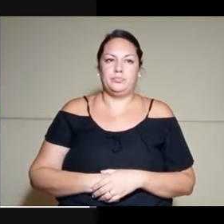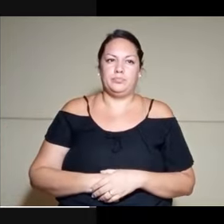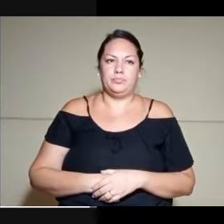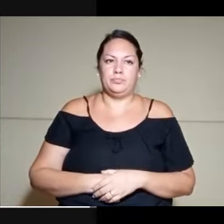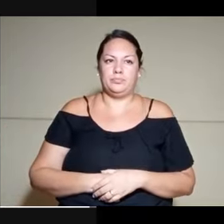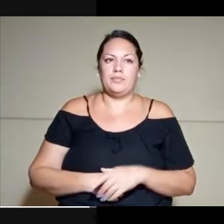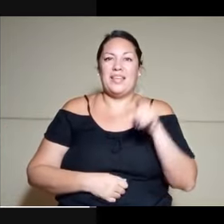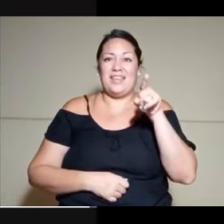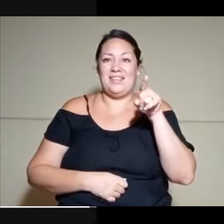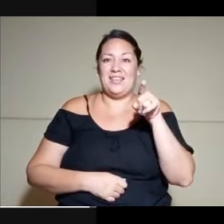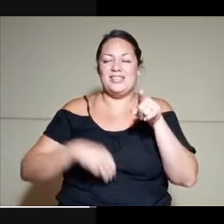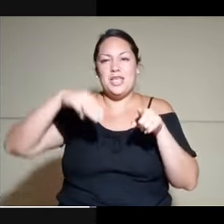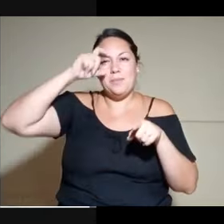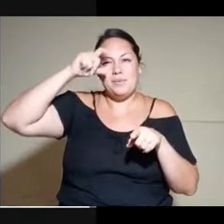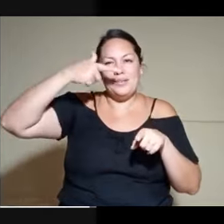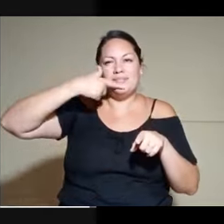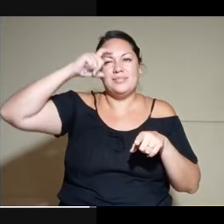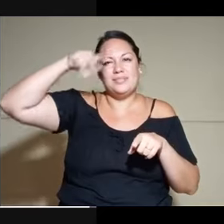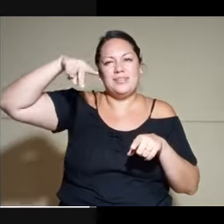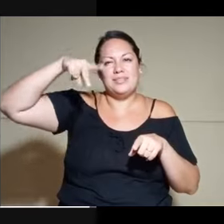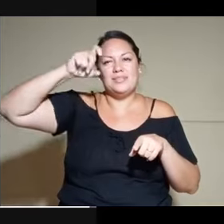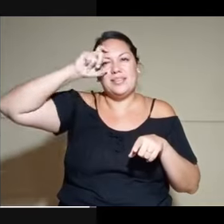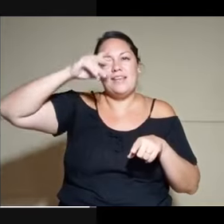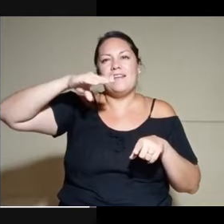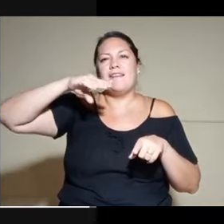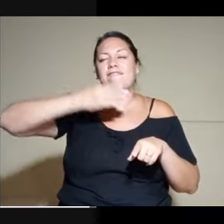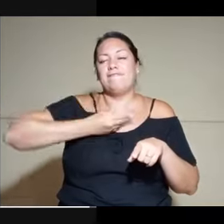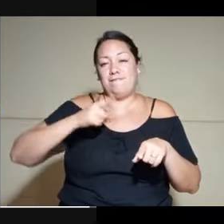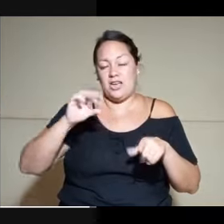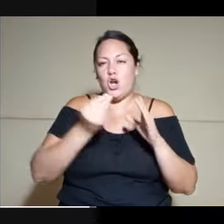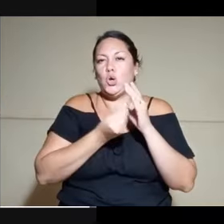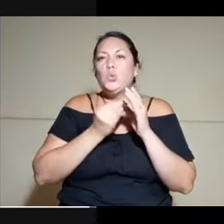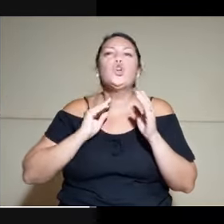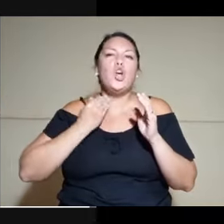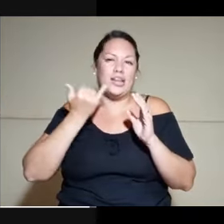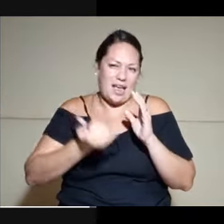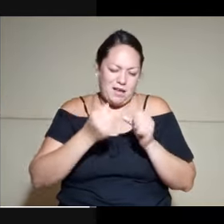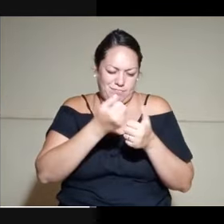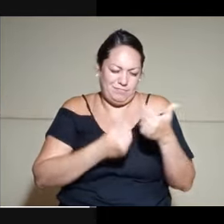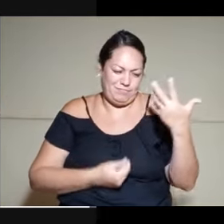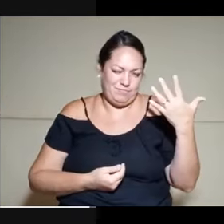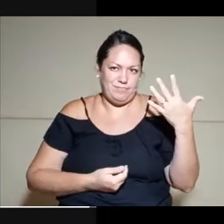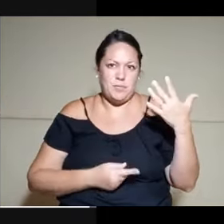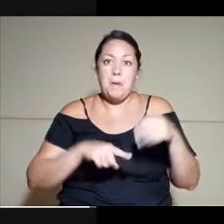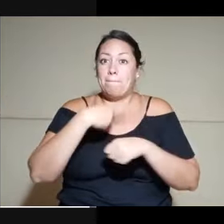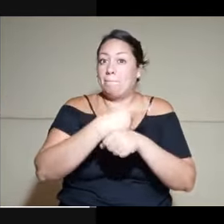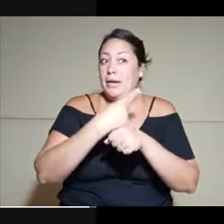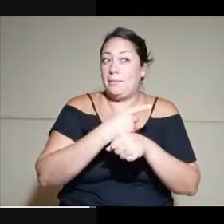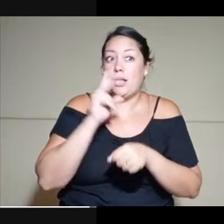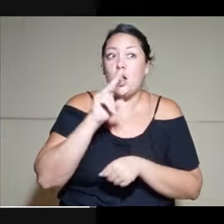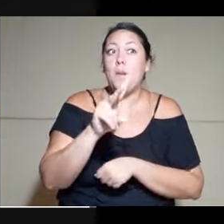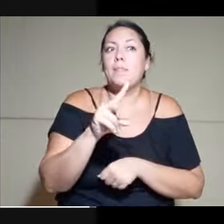encefálico y después de eso ya viene el tálamo, ¿sí? En este tronco encefálico, en este mesencéfalo, hay varios núcleos